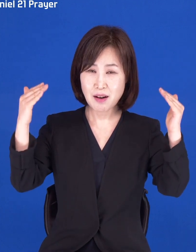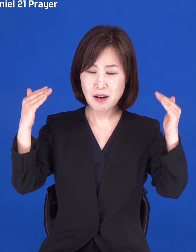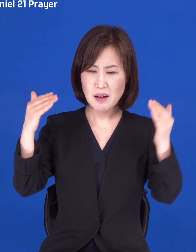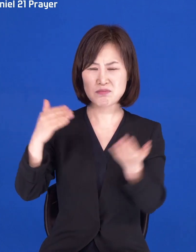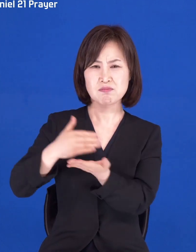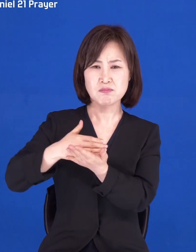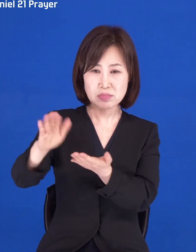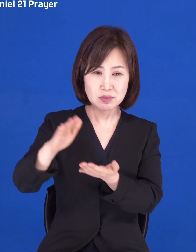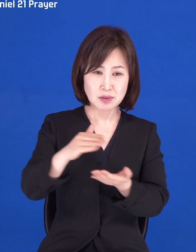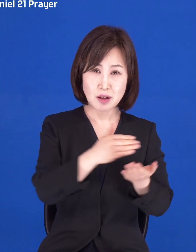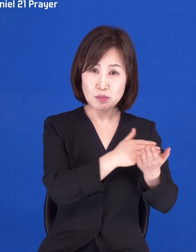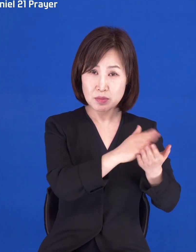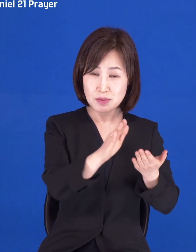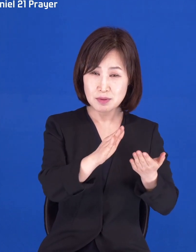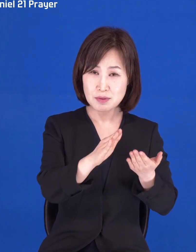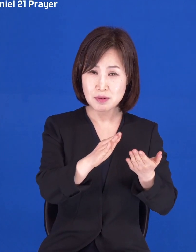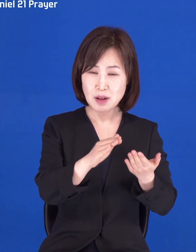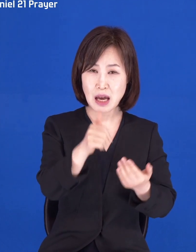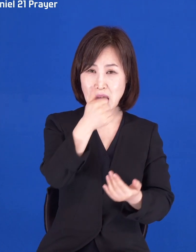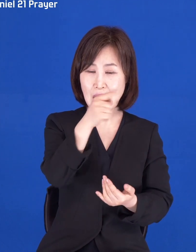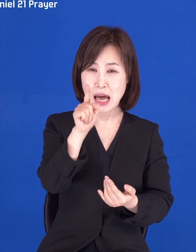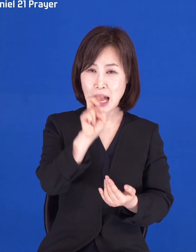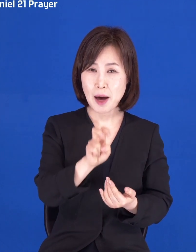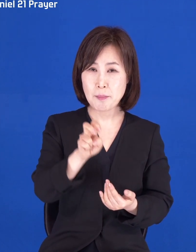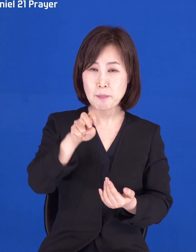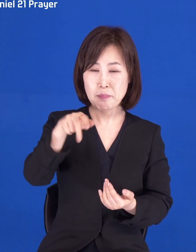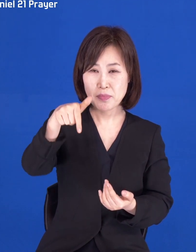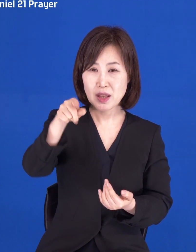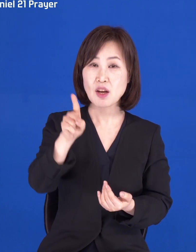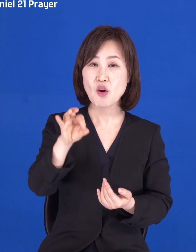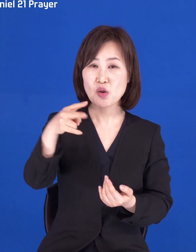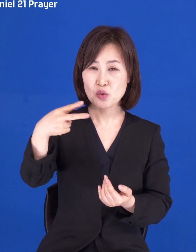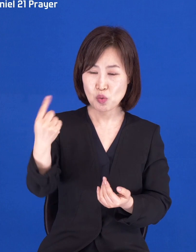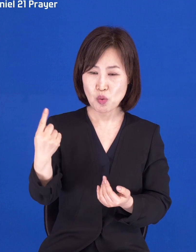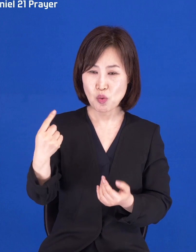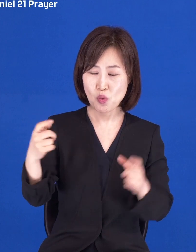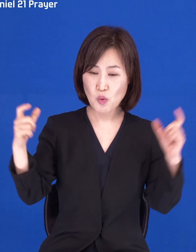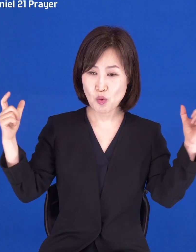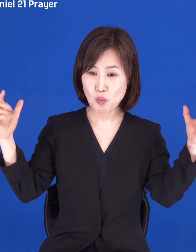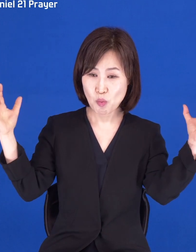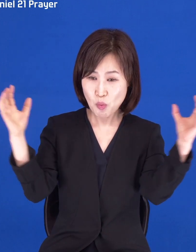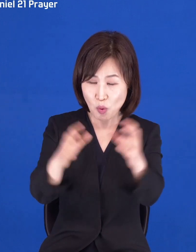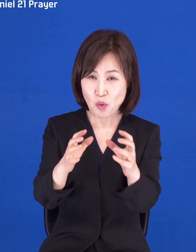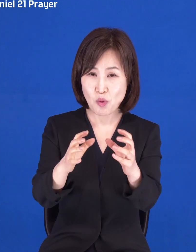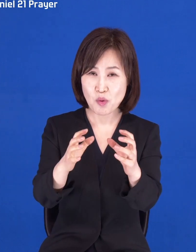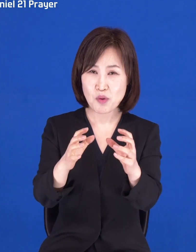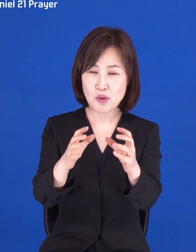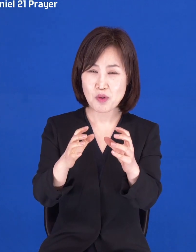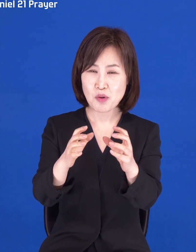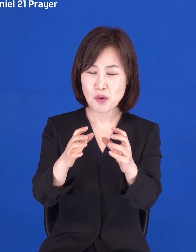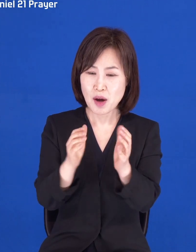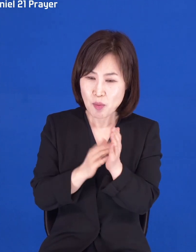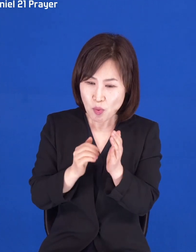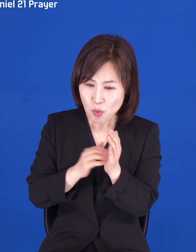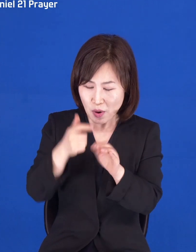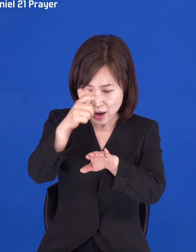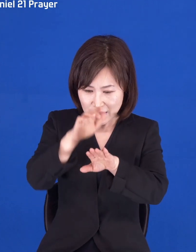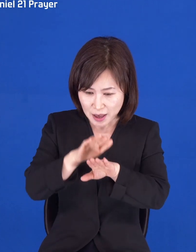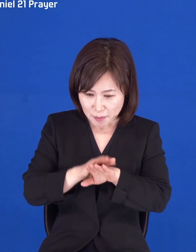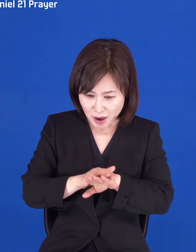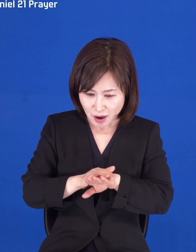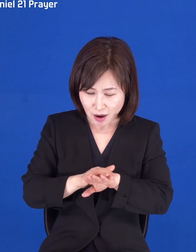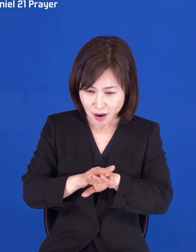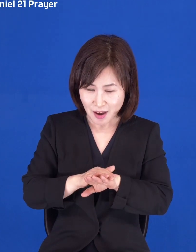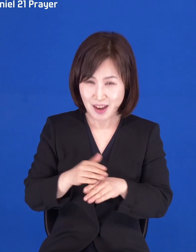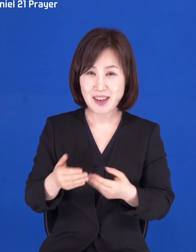추방되어 함경도 지역으로 내려왔습니다. 추방되어 오신 분들끼리 몰래 모여서 예배를 드리다가